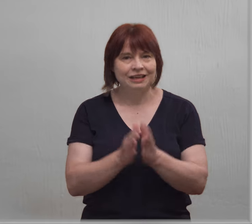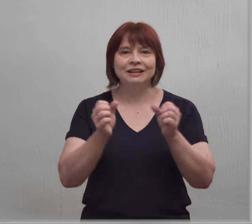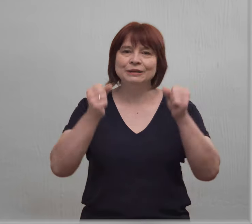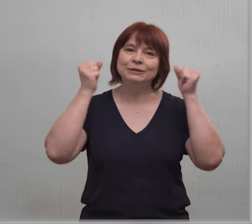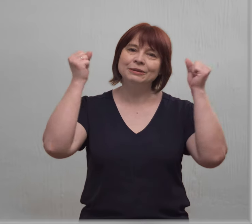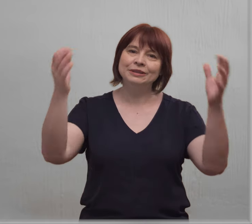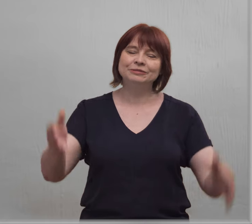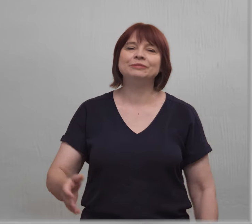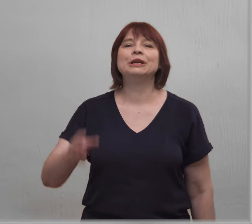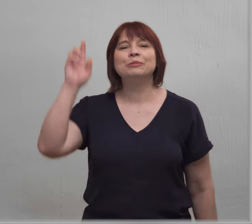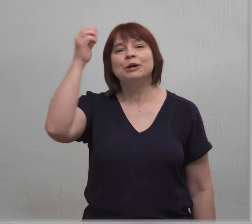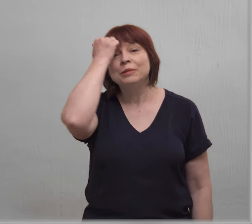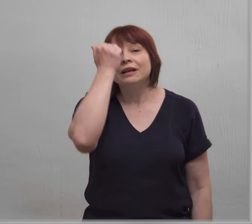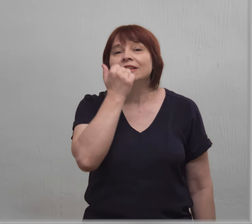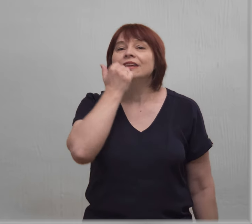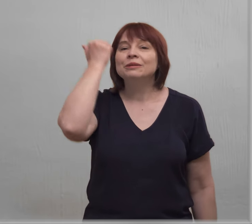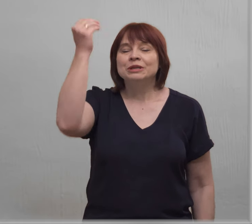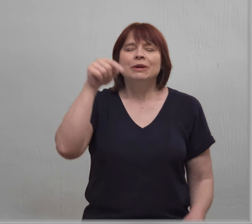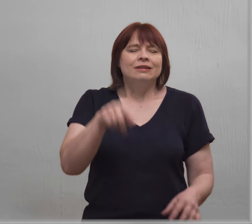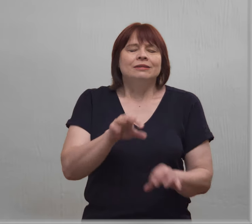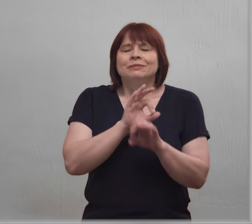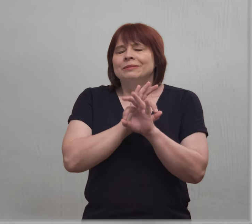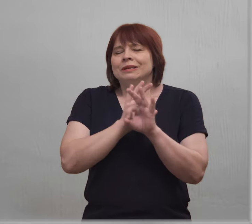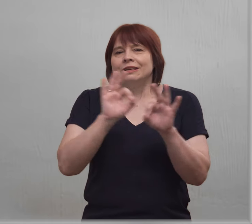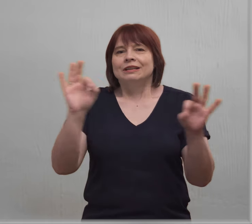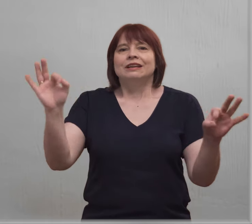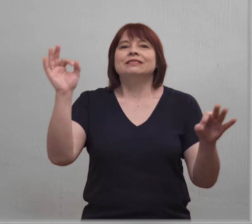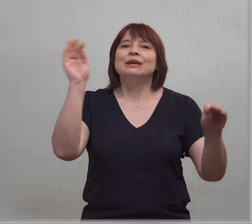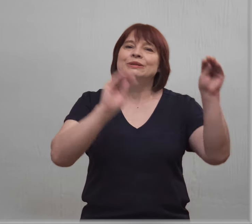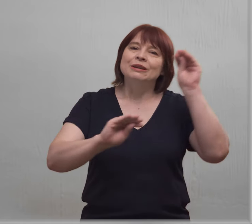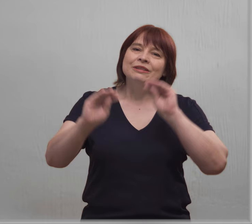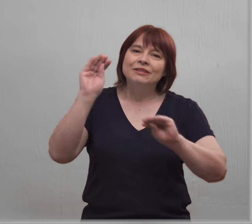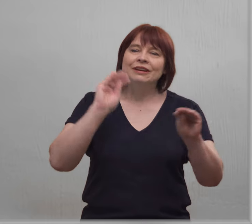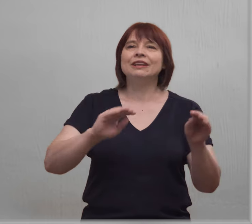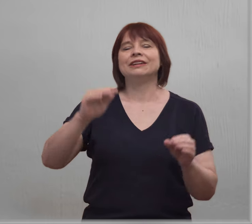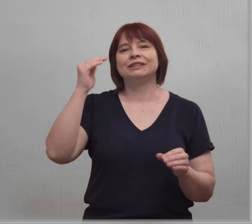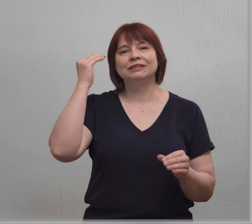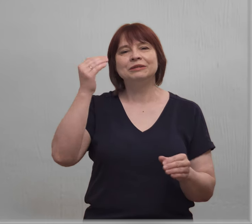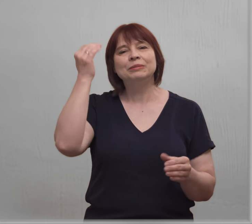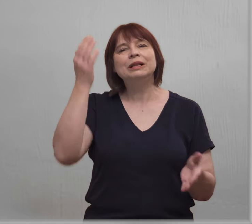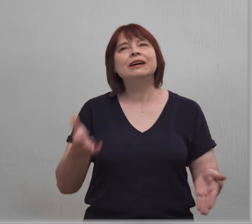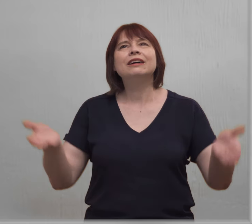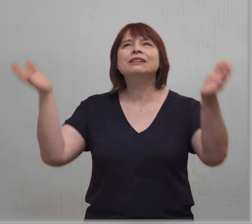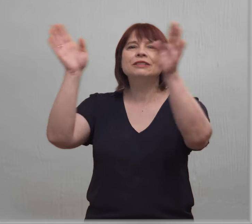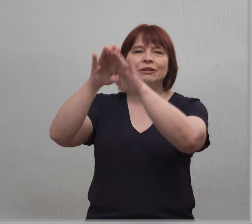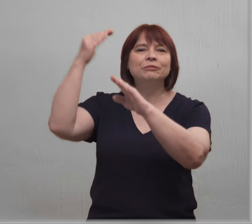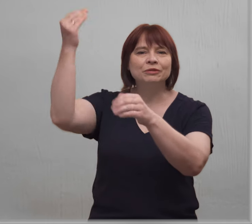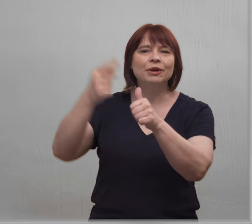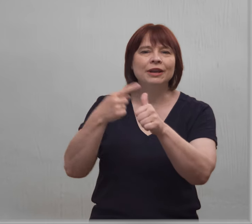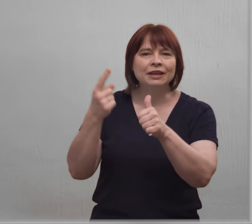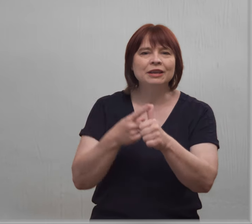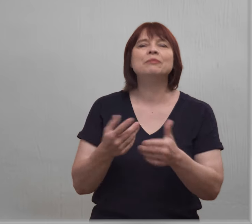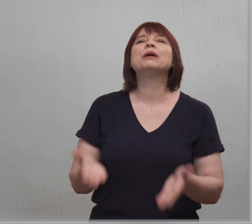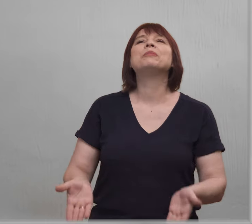Аллилуйя. Господь, благодарим Тебя за прекрасный день, который Ты сотворил. Благословляем имя Твое и превозносим Тебя, Царь